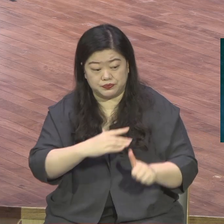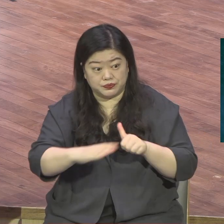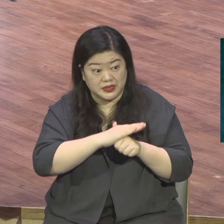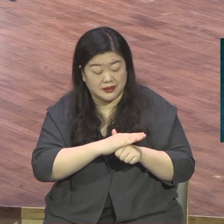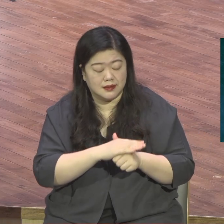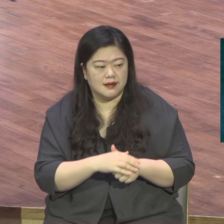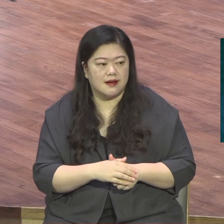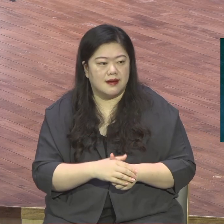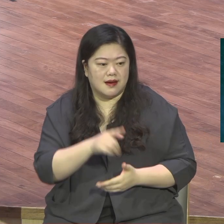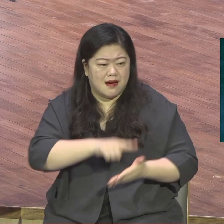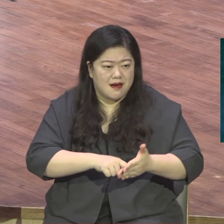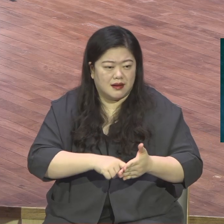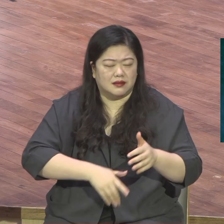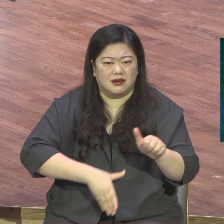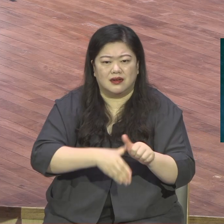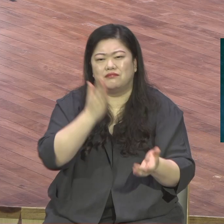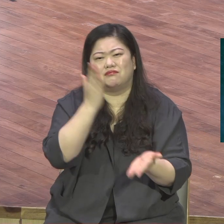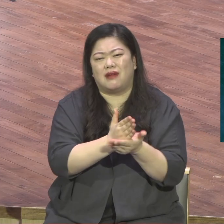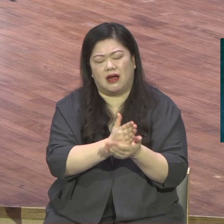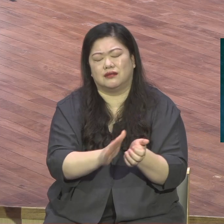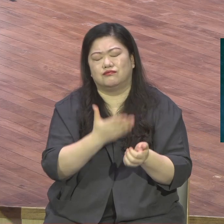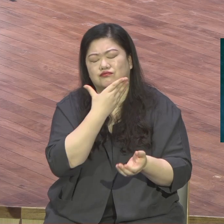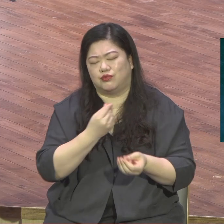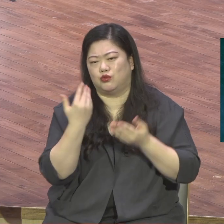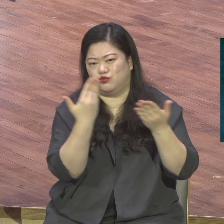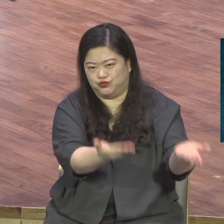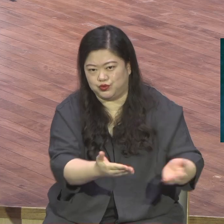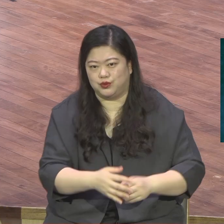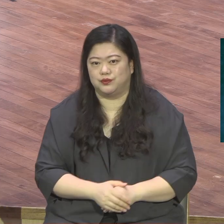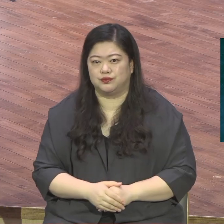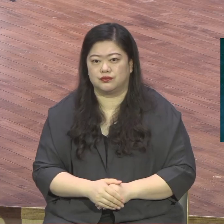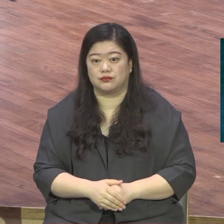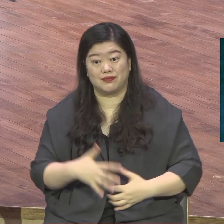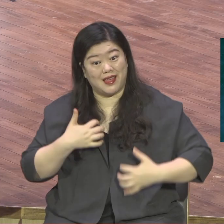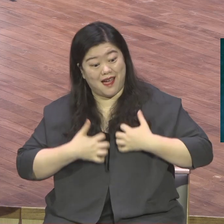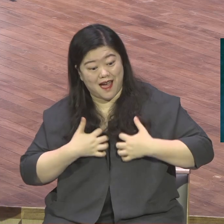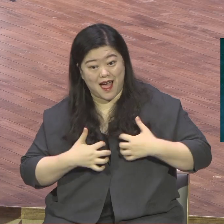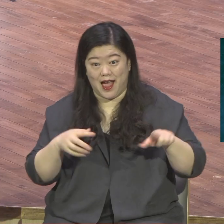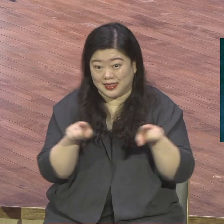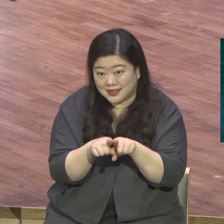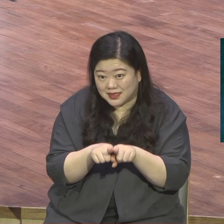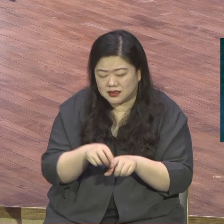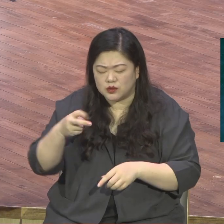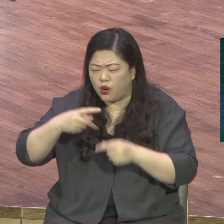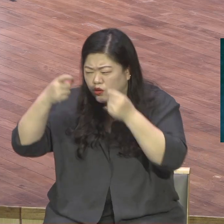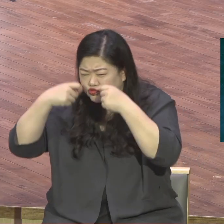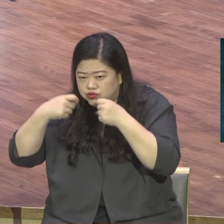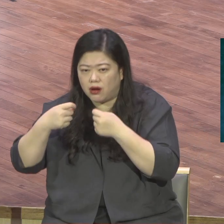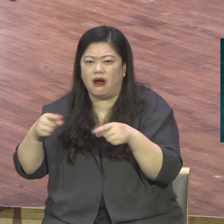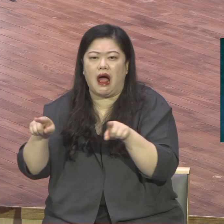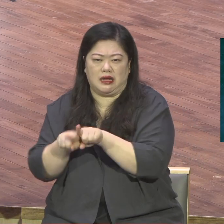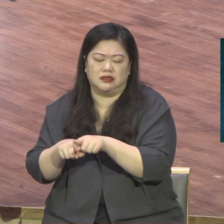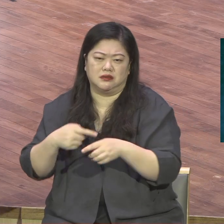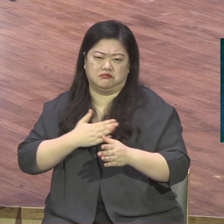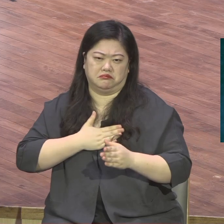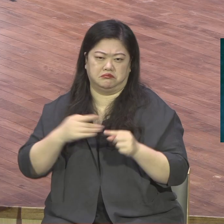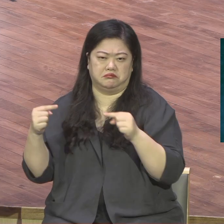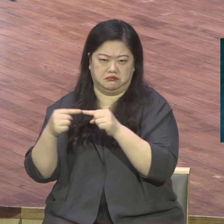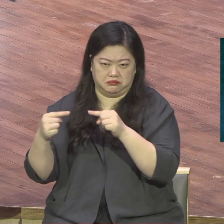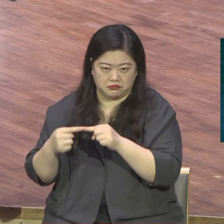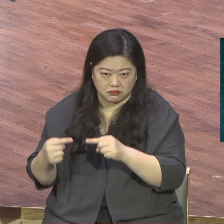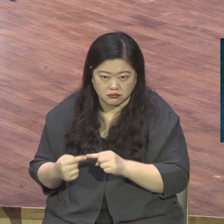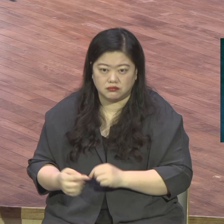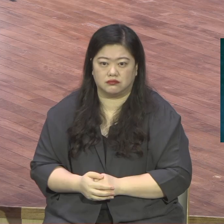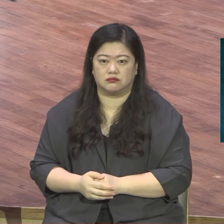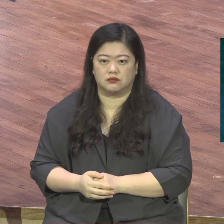축복하라. 축복하고 저주하지 말라. 즐거워하는 자들과 함께 즐거워하고 우는 자들과 함께 울라. 서로 마음을